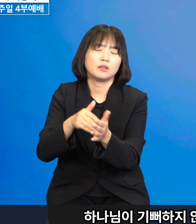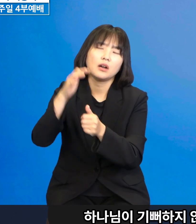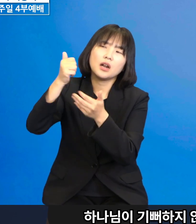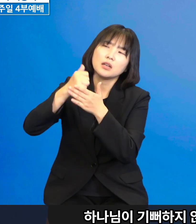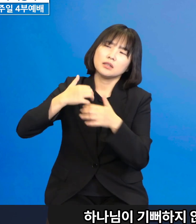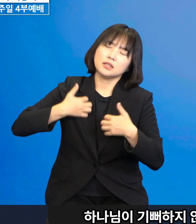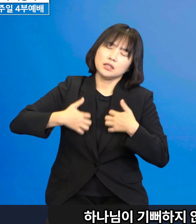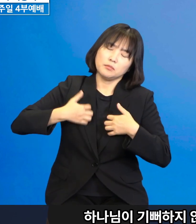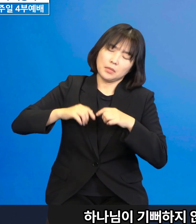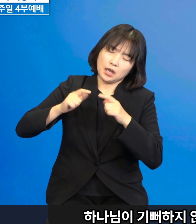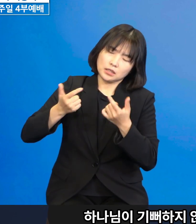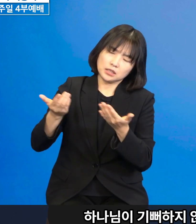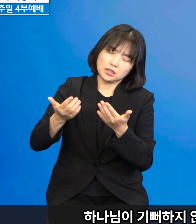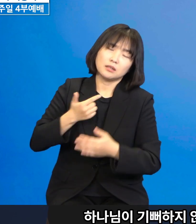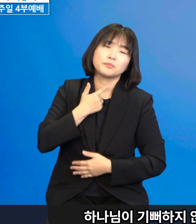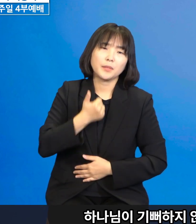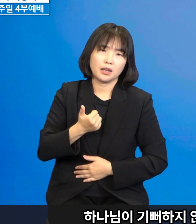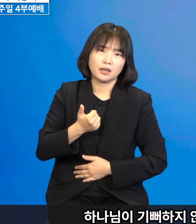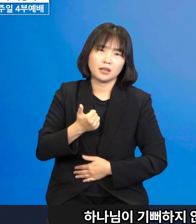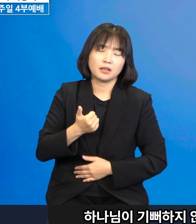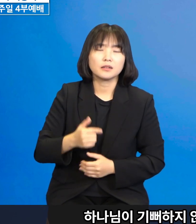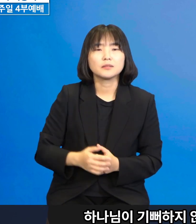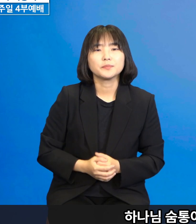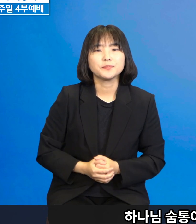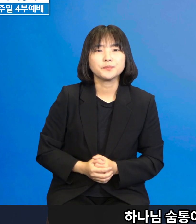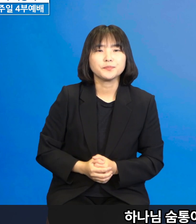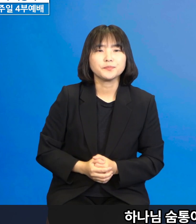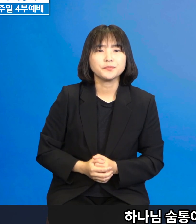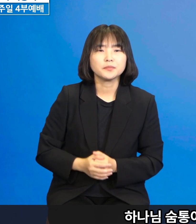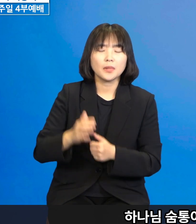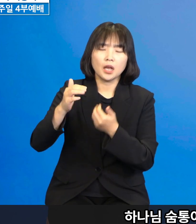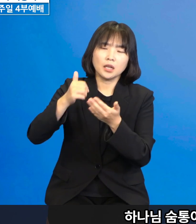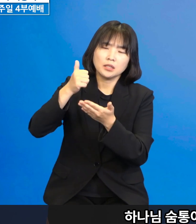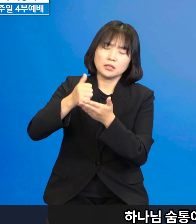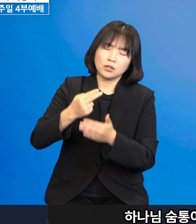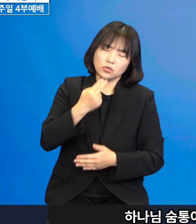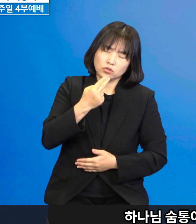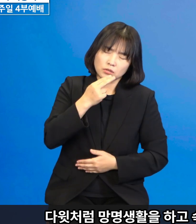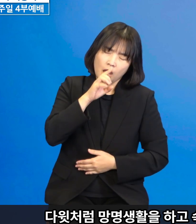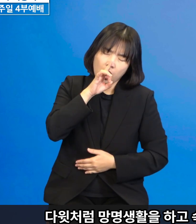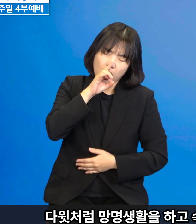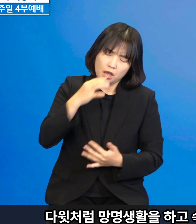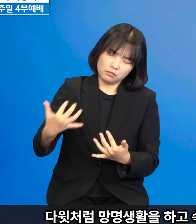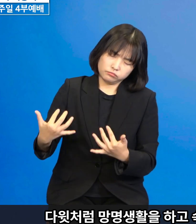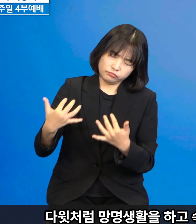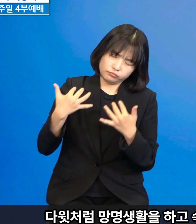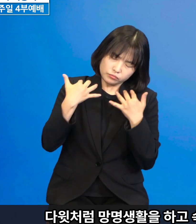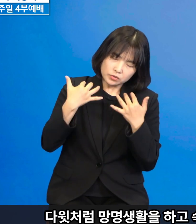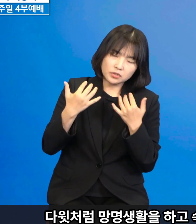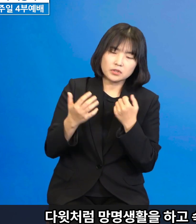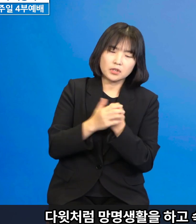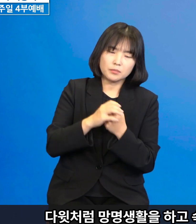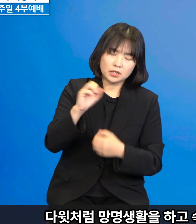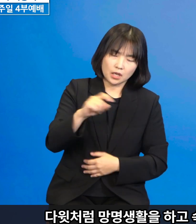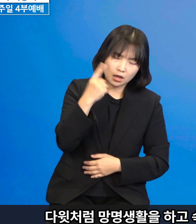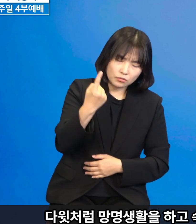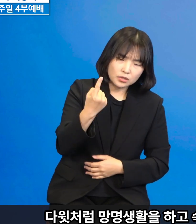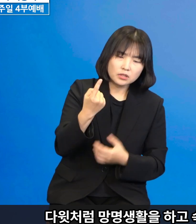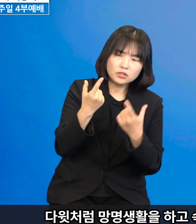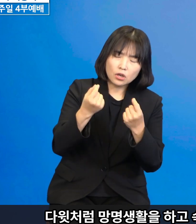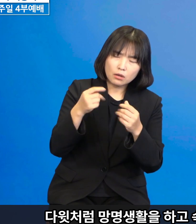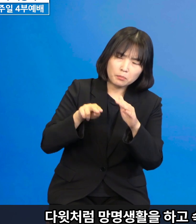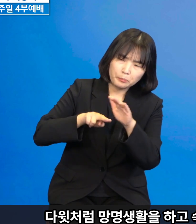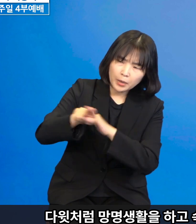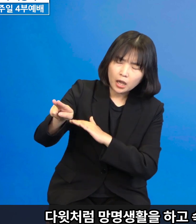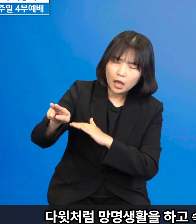기뻐하지 않는 일을 하고 말았습니다. 하나님, 숨통이 조여온다고 하여 다윗처럼 망명생활을 하고